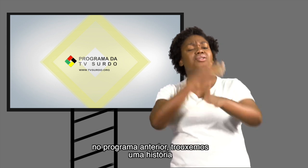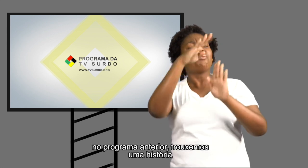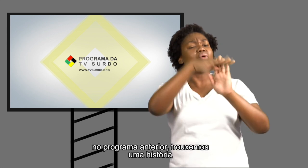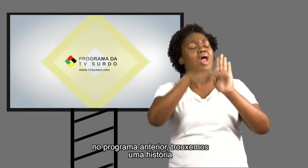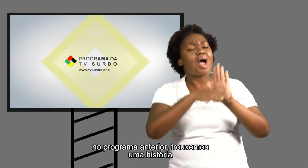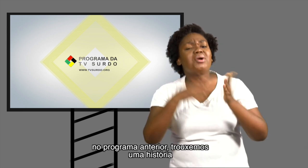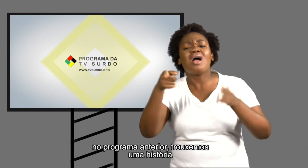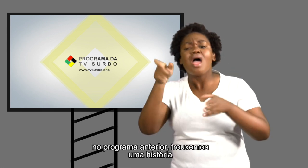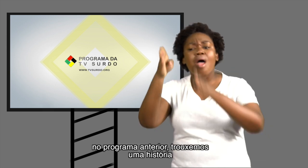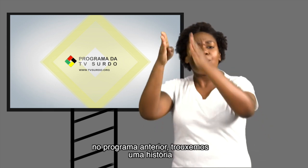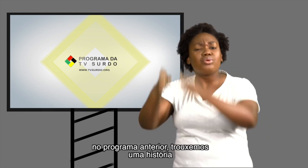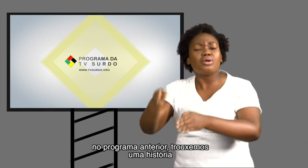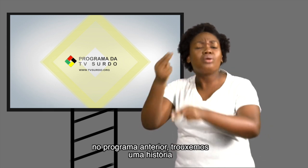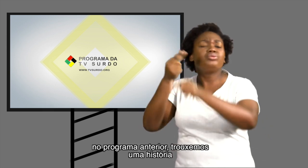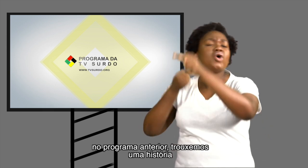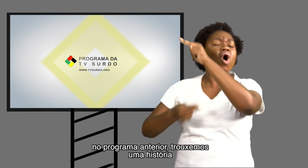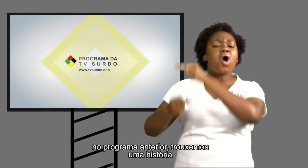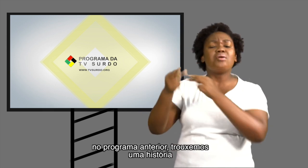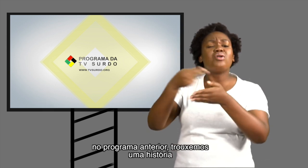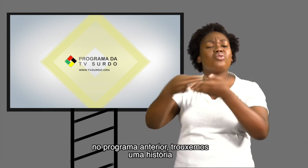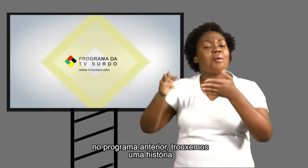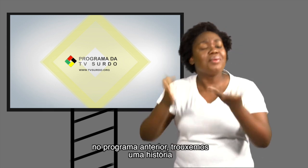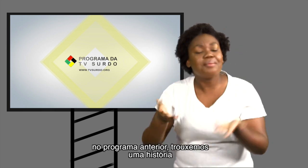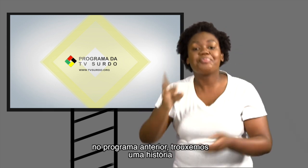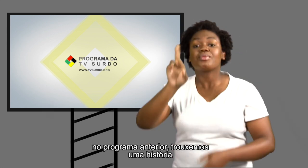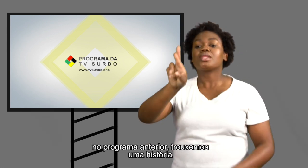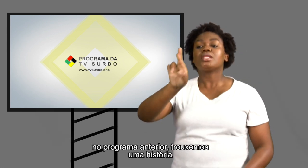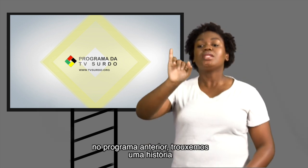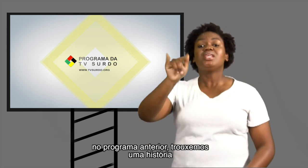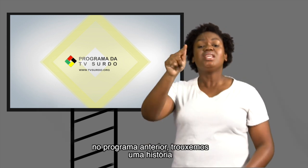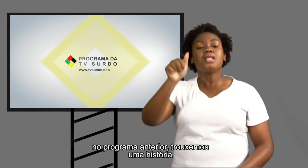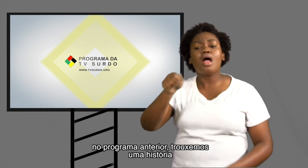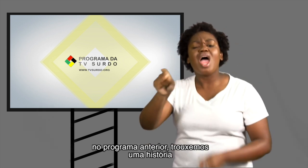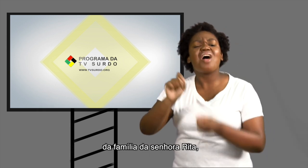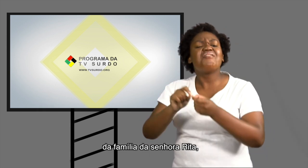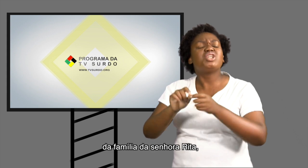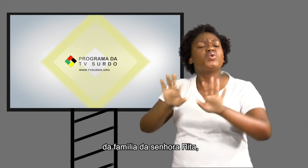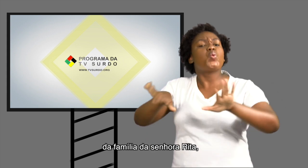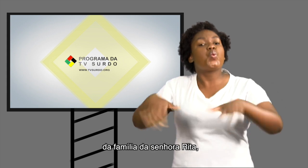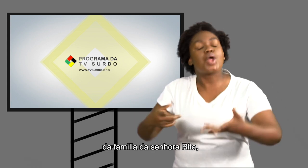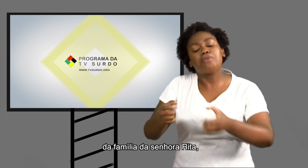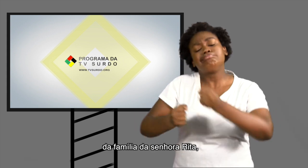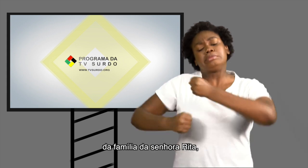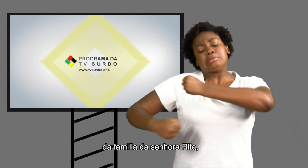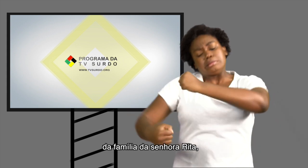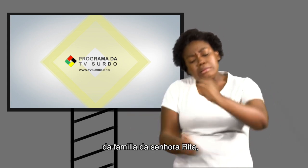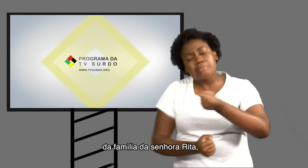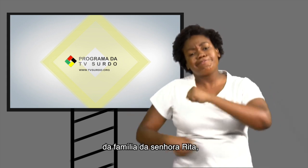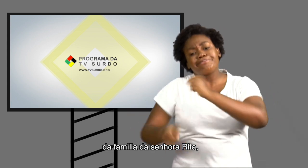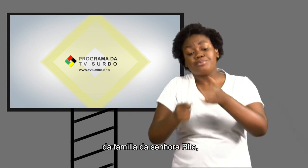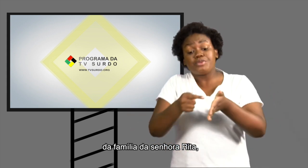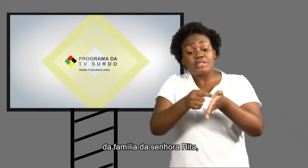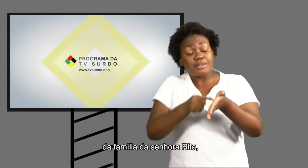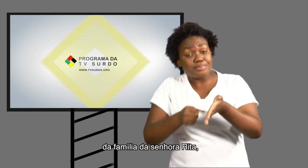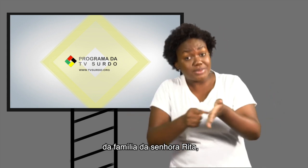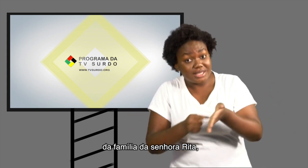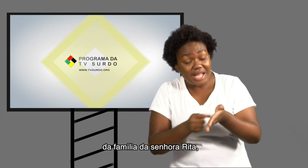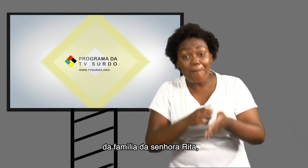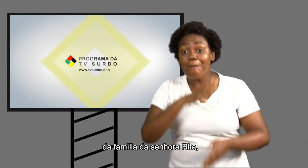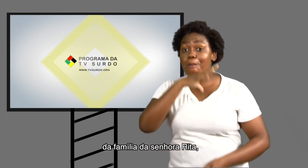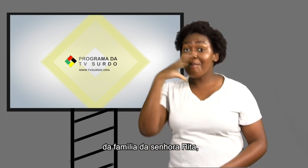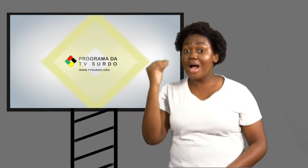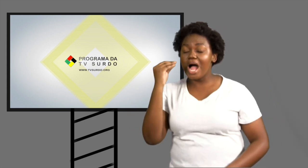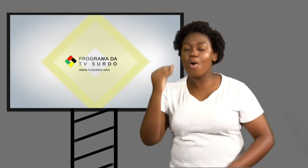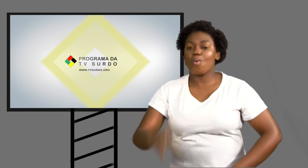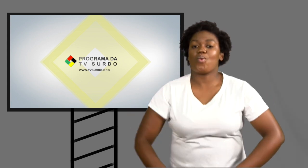E no programa anterior, trouxemos uma história da família da senhora Rita, que sustenta sua família na base de